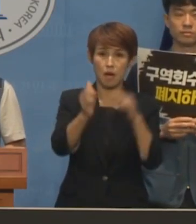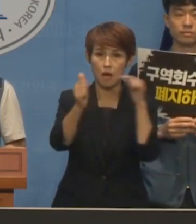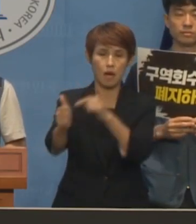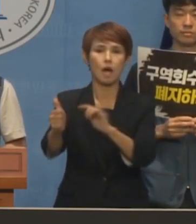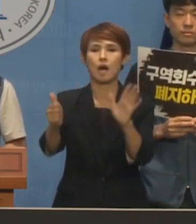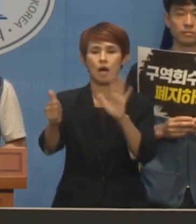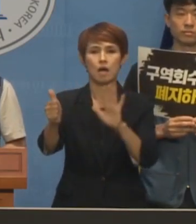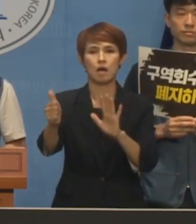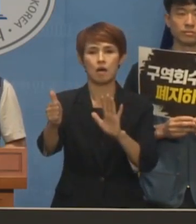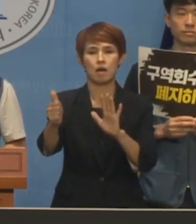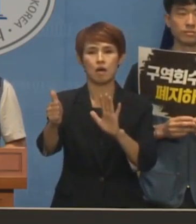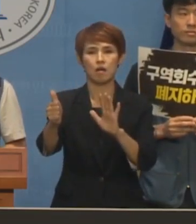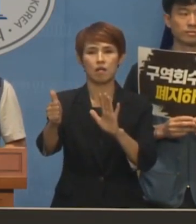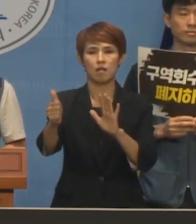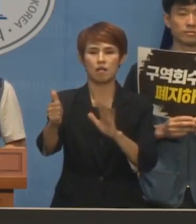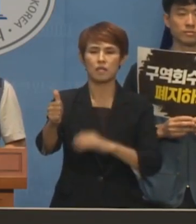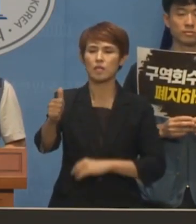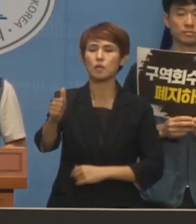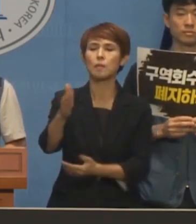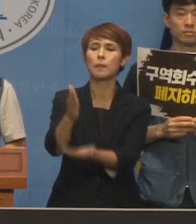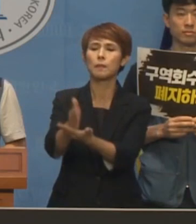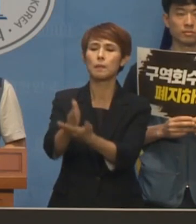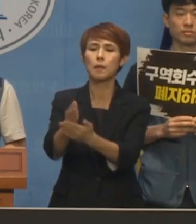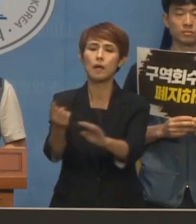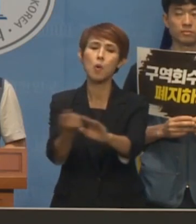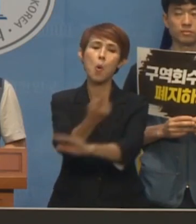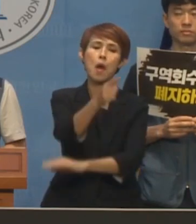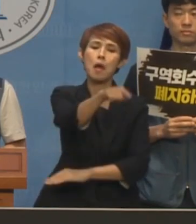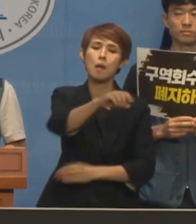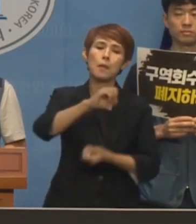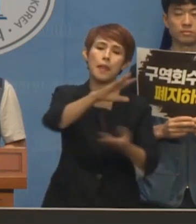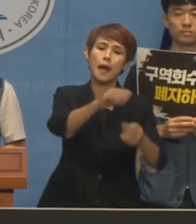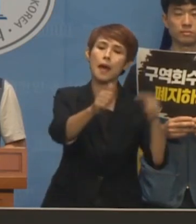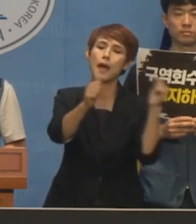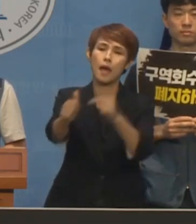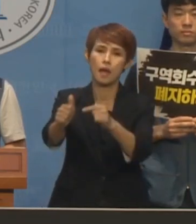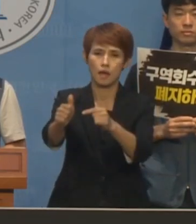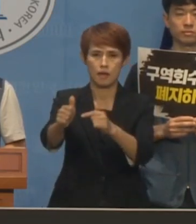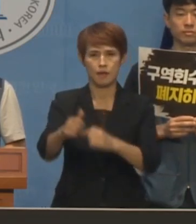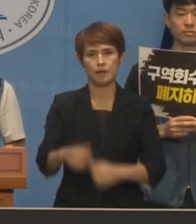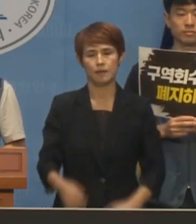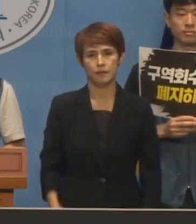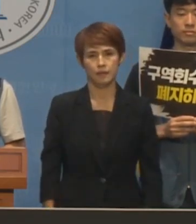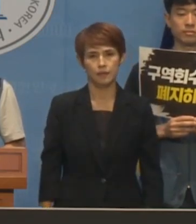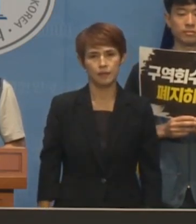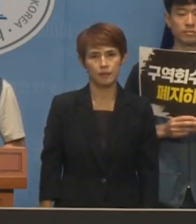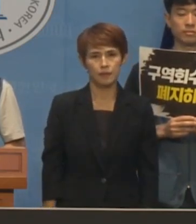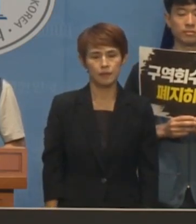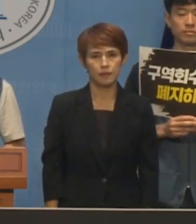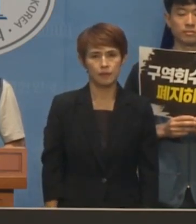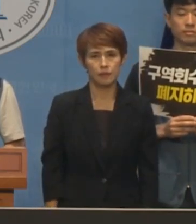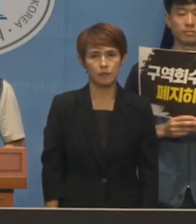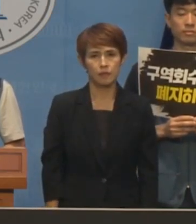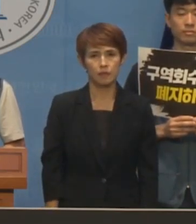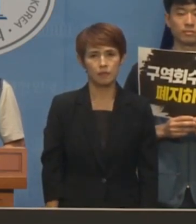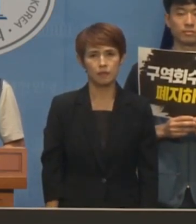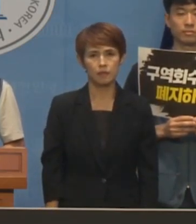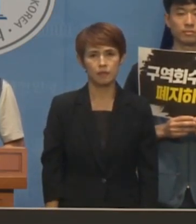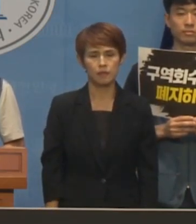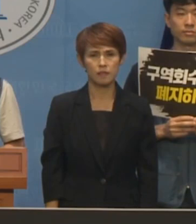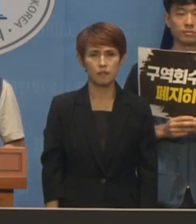않 그 현장은 철수하고부터 였다고 합니다 이것이